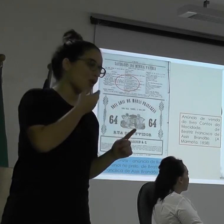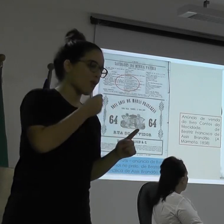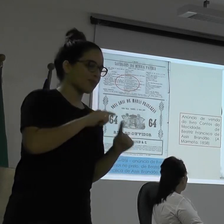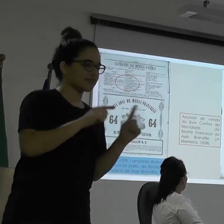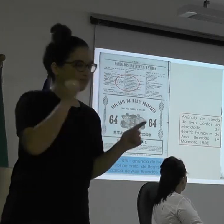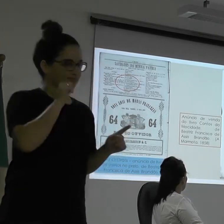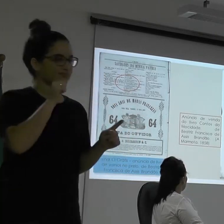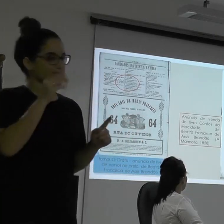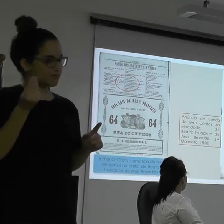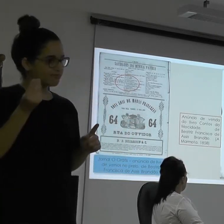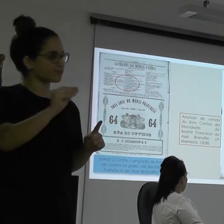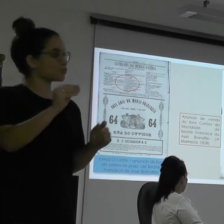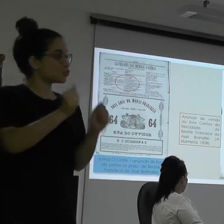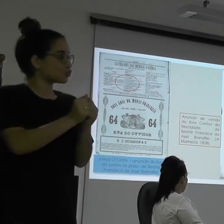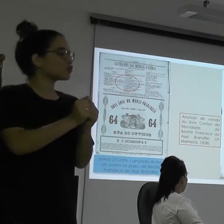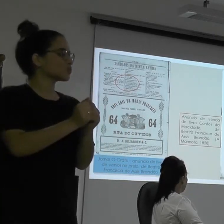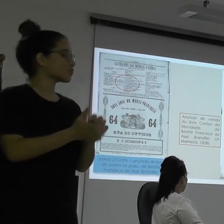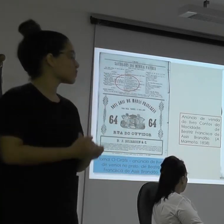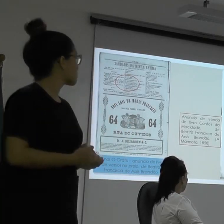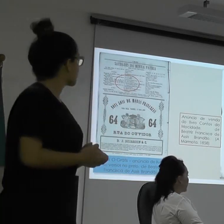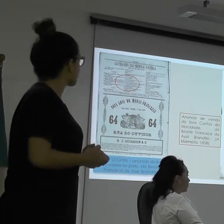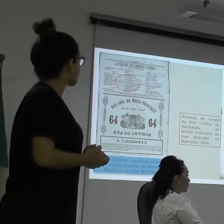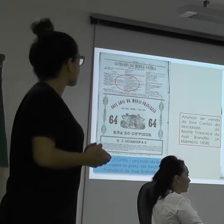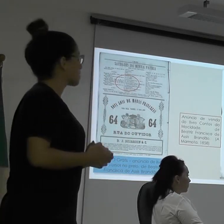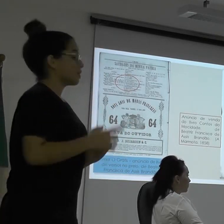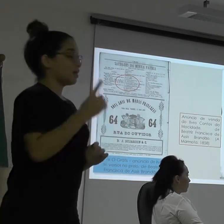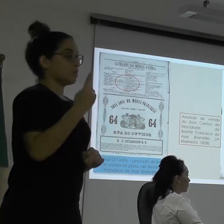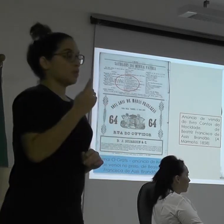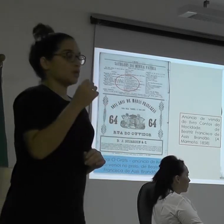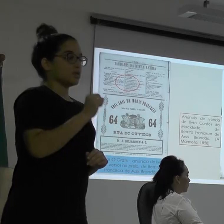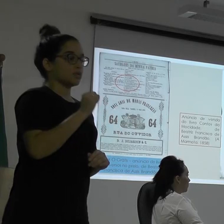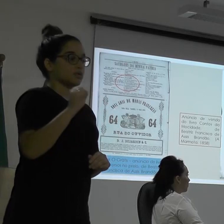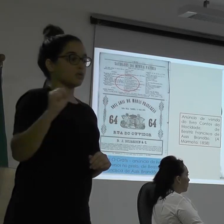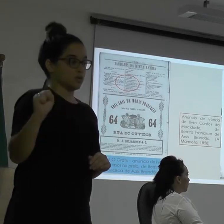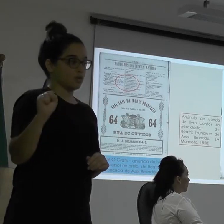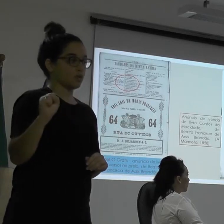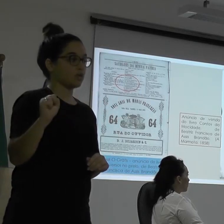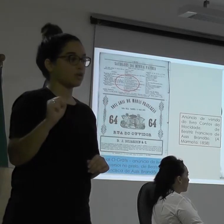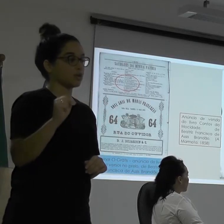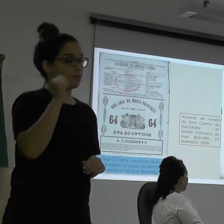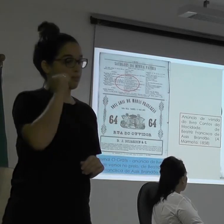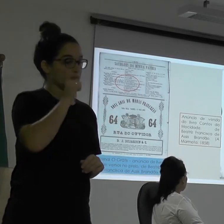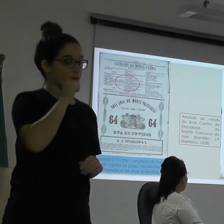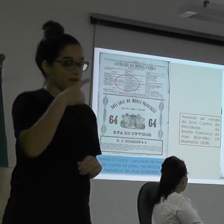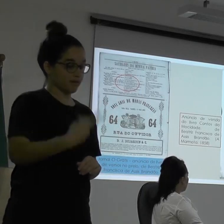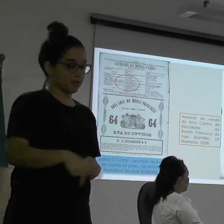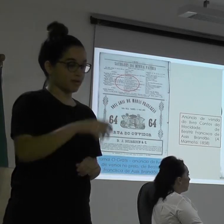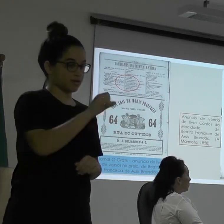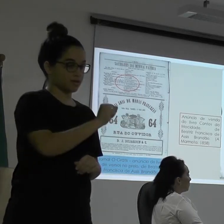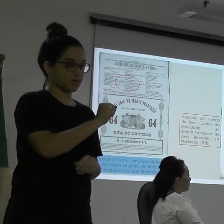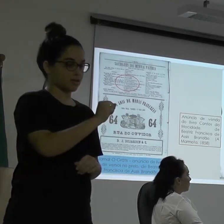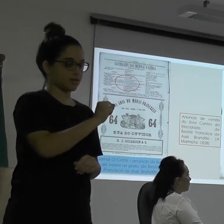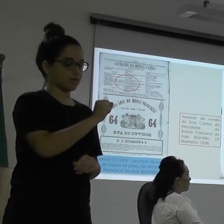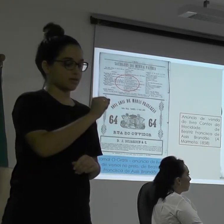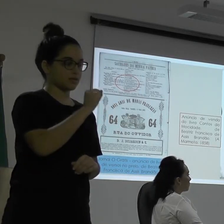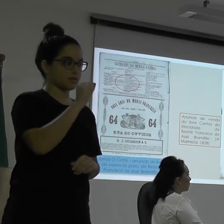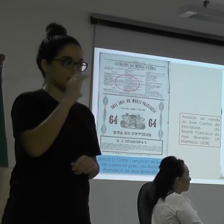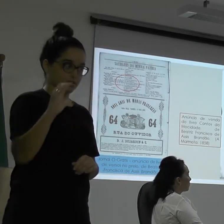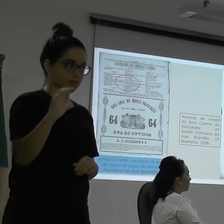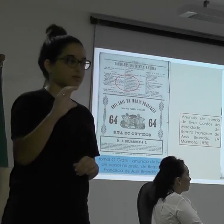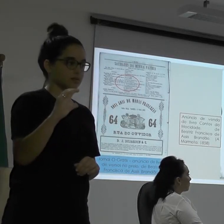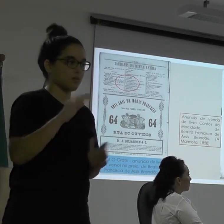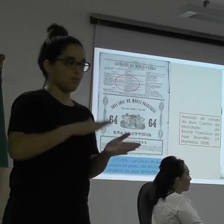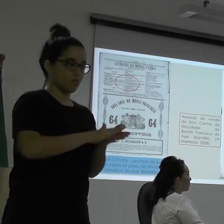Em 1858, a catarinense Ana Luísa de Azevedo Castro publicou Dona Narcisa de Vilar,